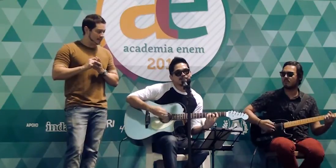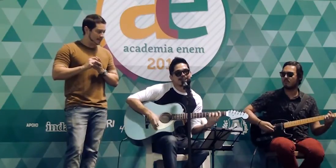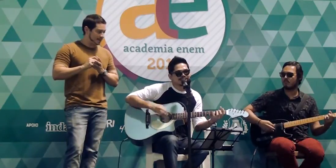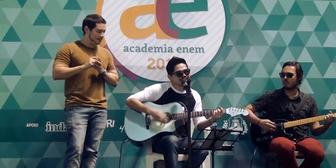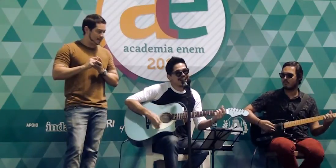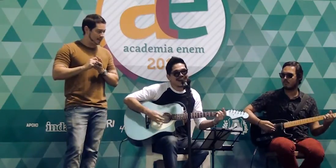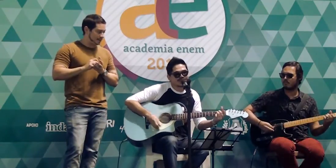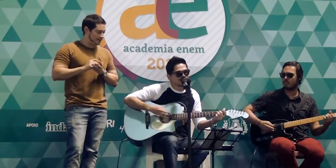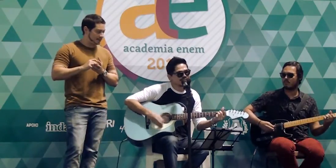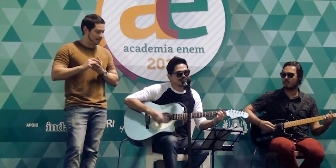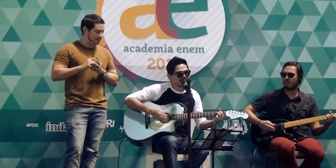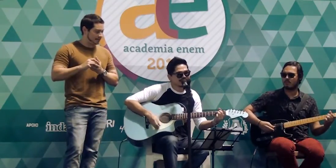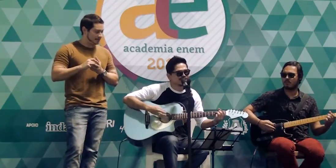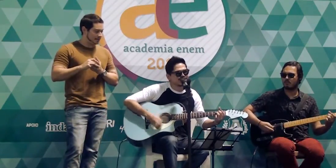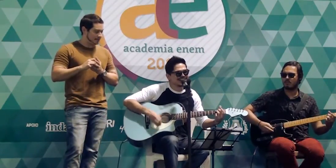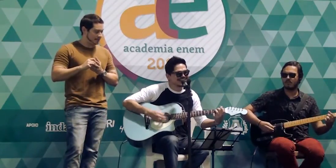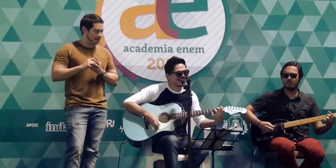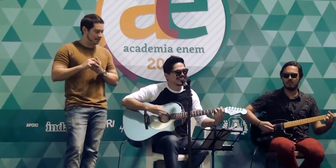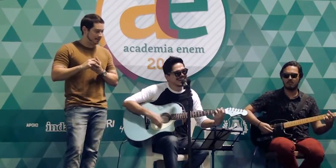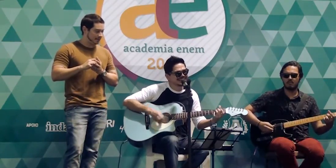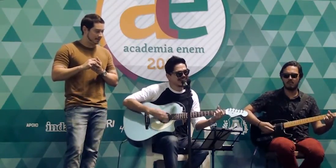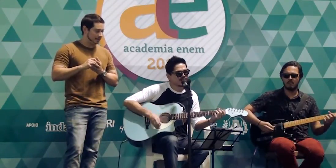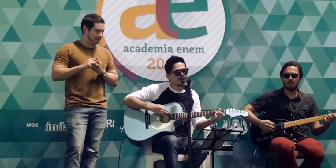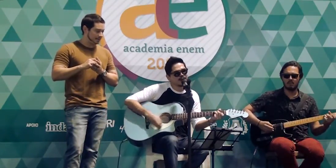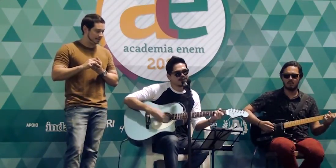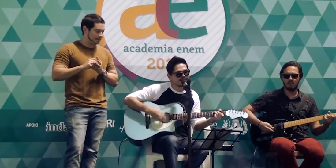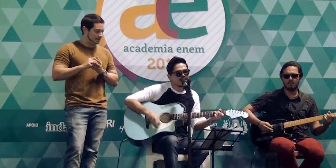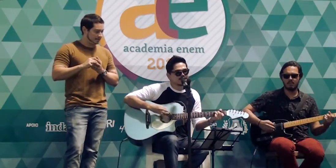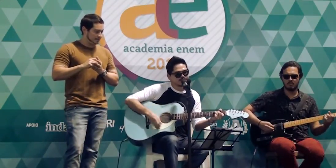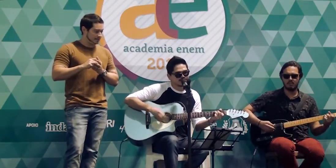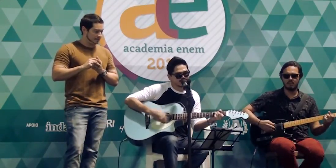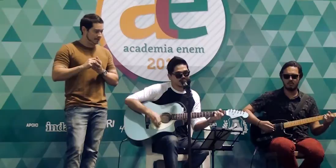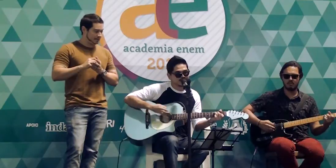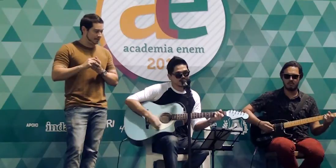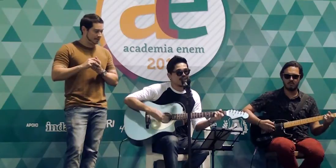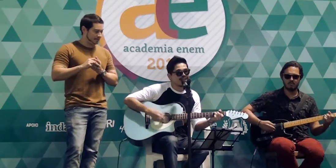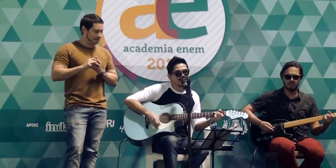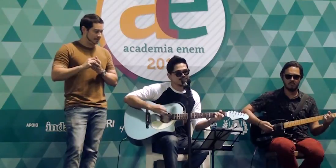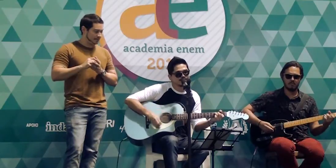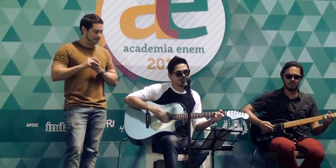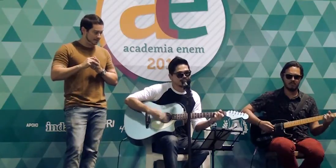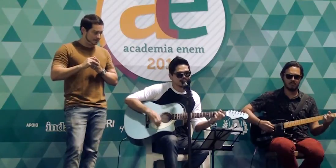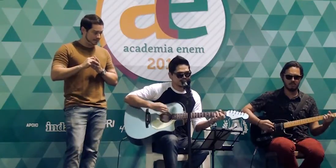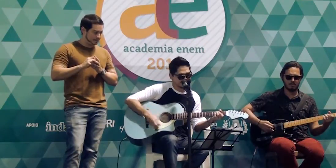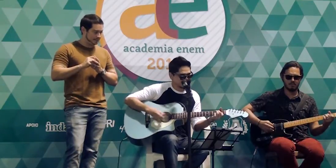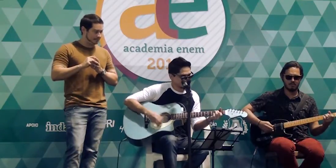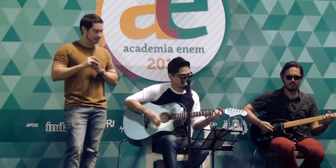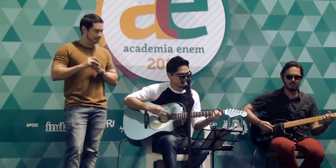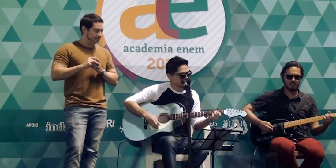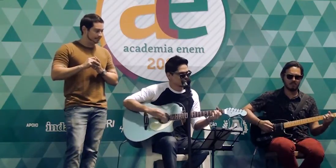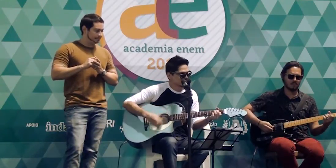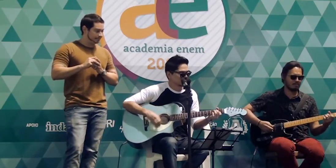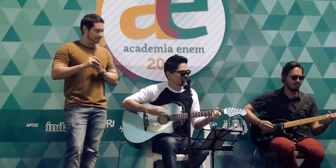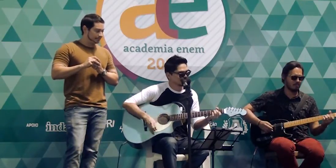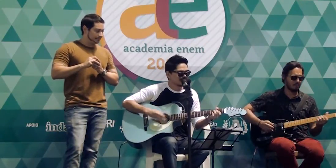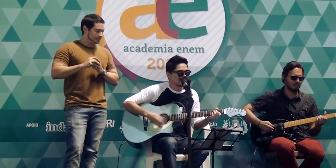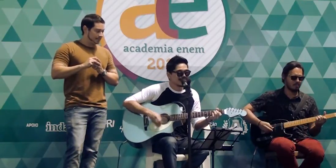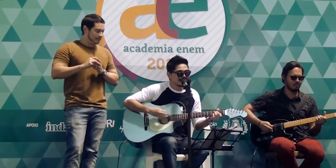a tempestade que chega é da cor dos teus olhos